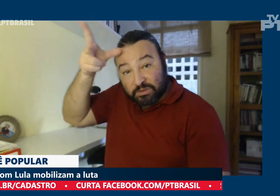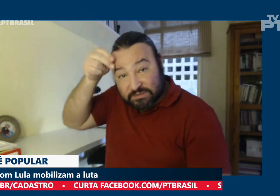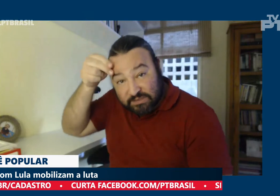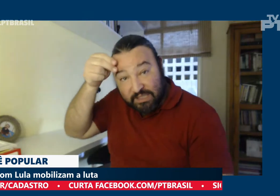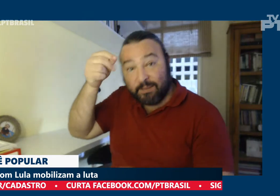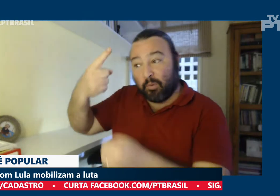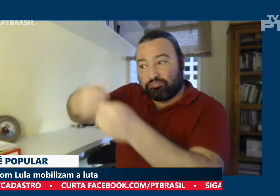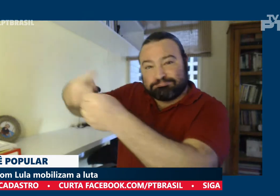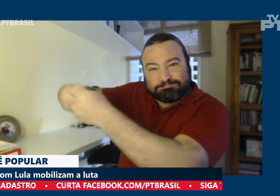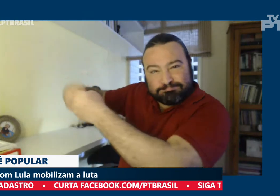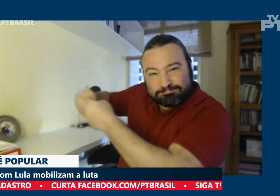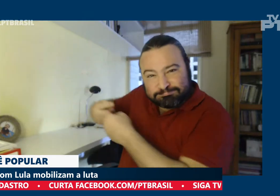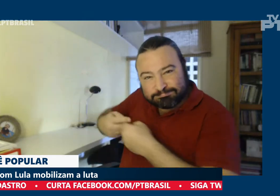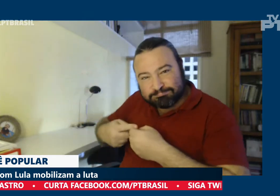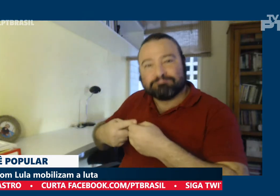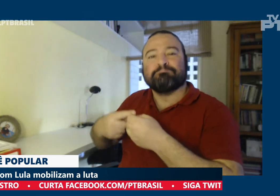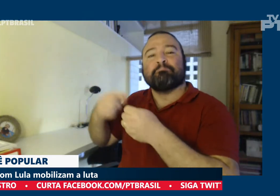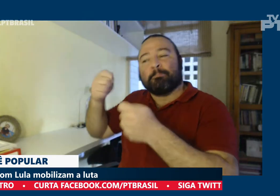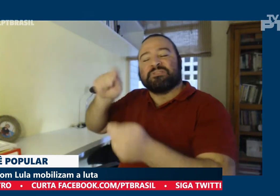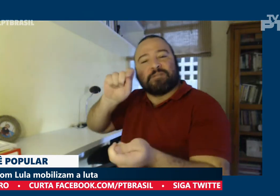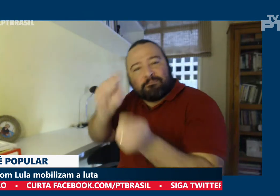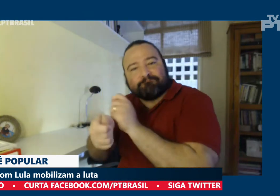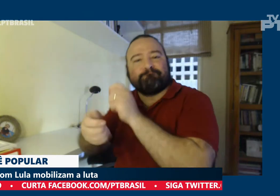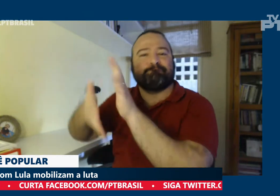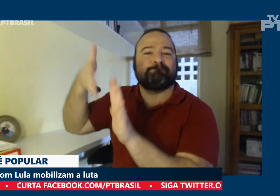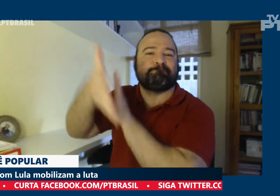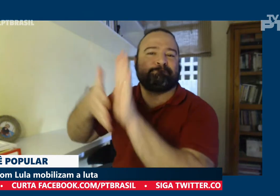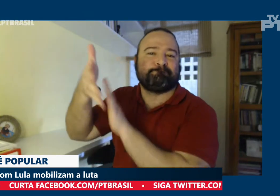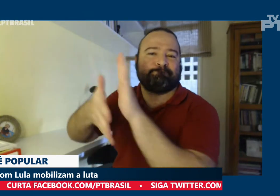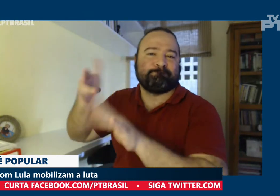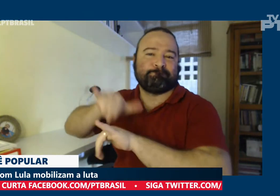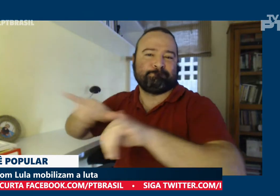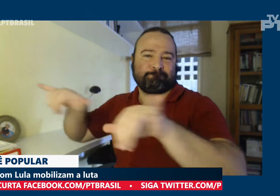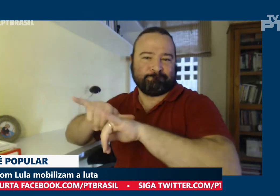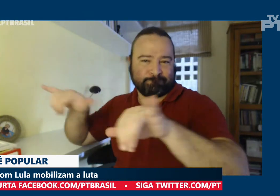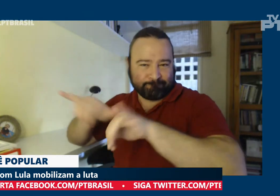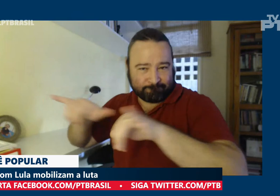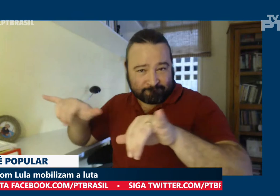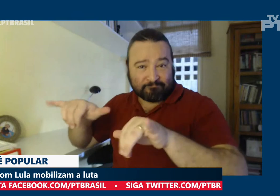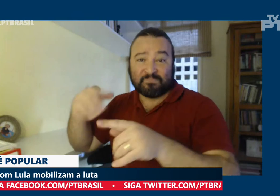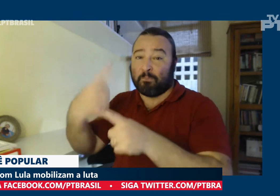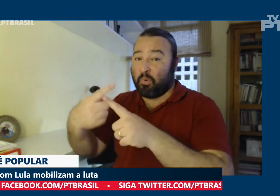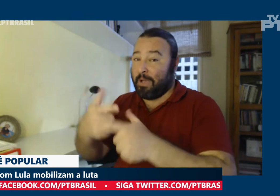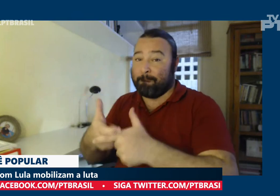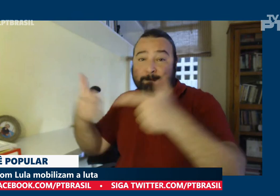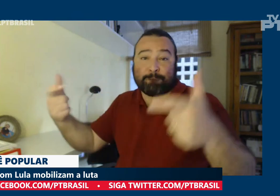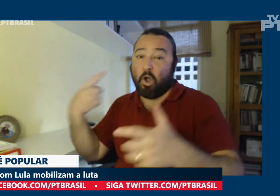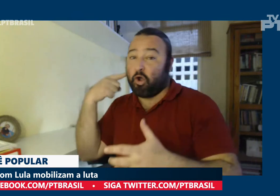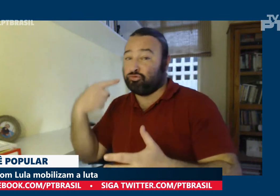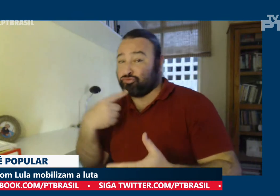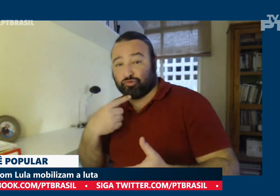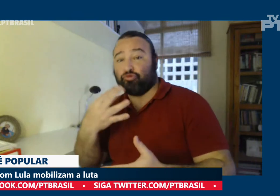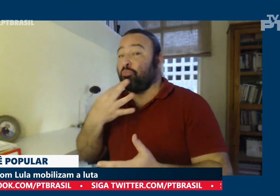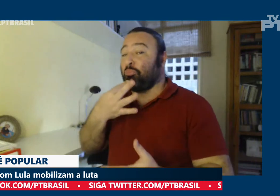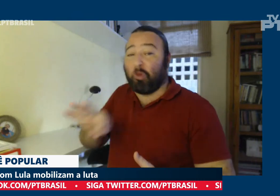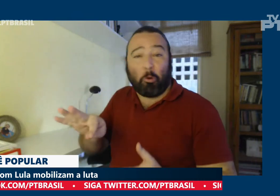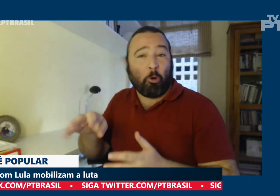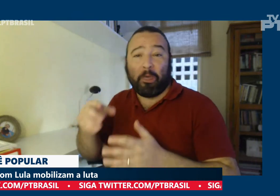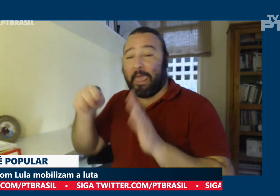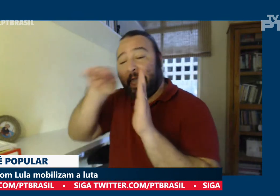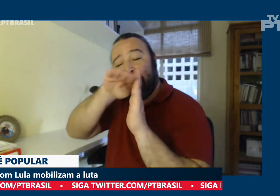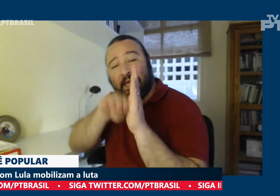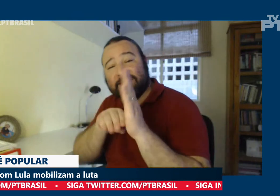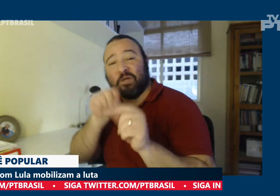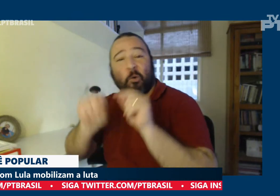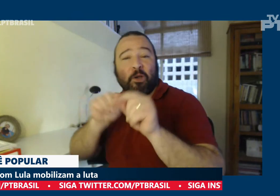e tratando da língua de sinais dentro das prefeituras das cidades e mostrando a